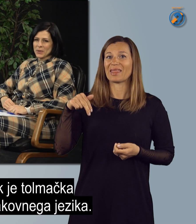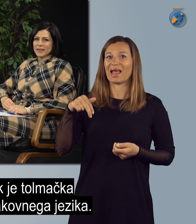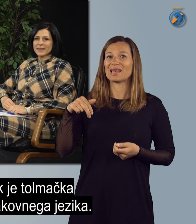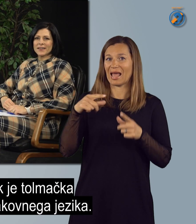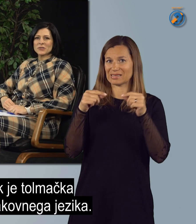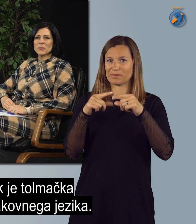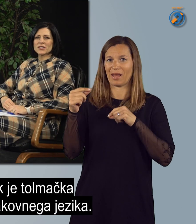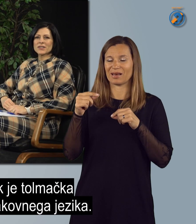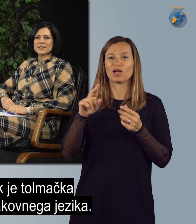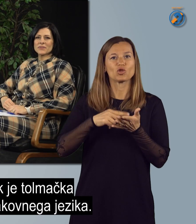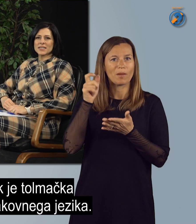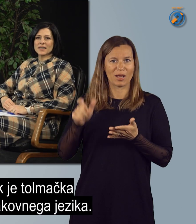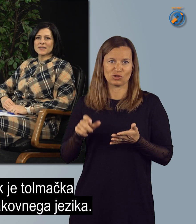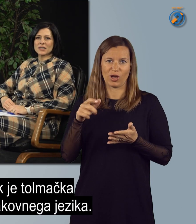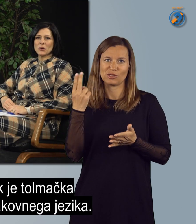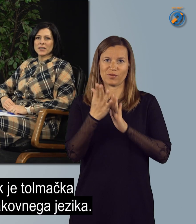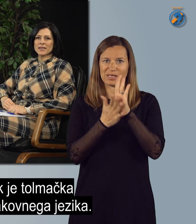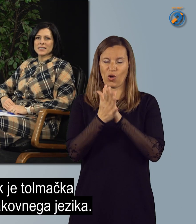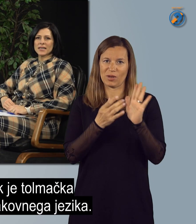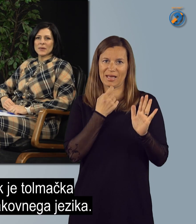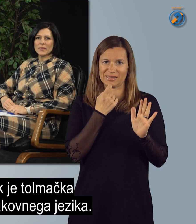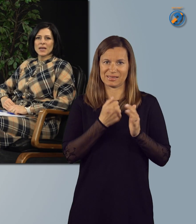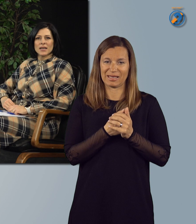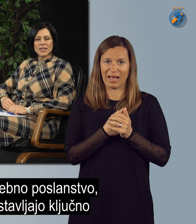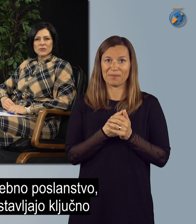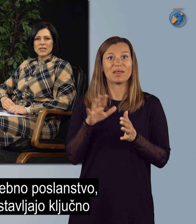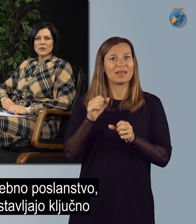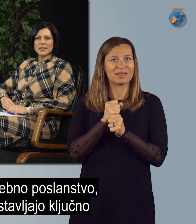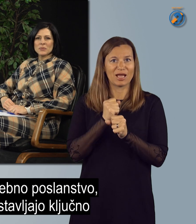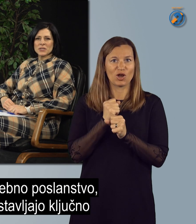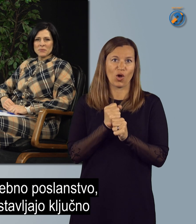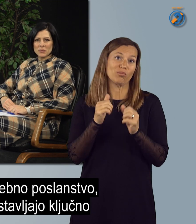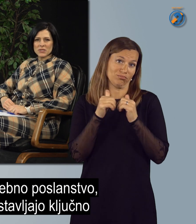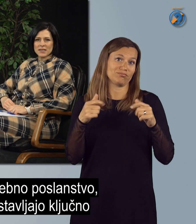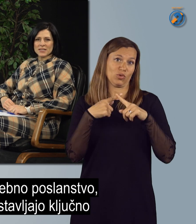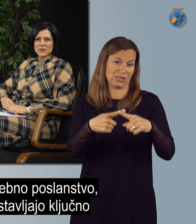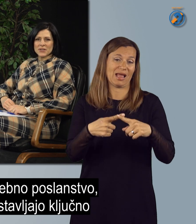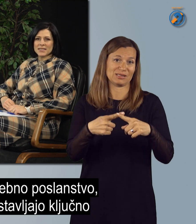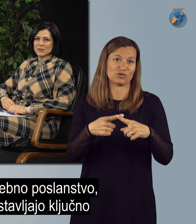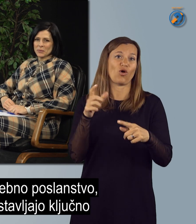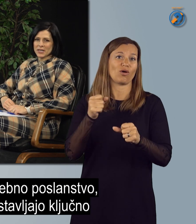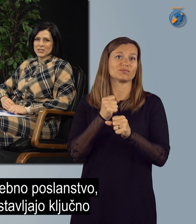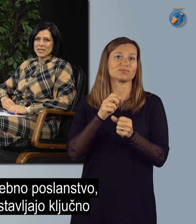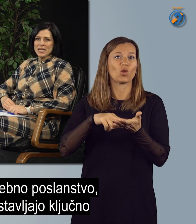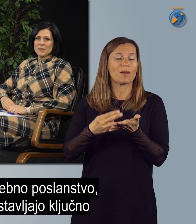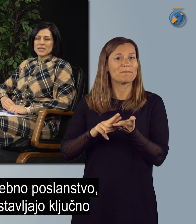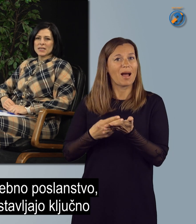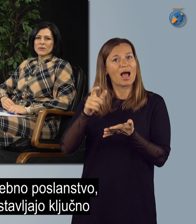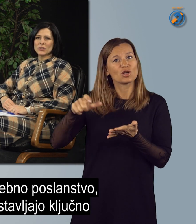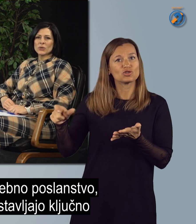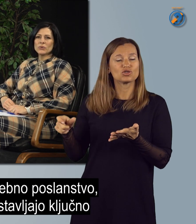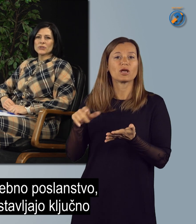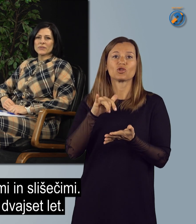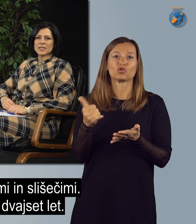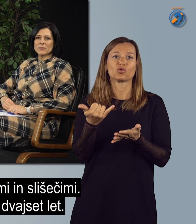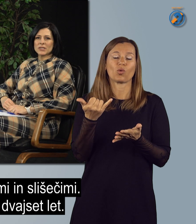Natalija Spark je tolmačka slovenskega znakovnega jezika. Njeno delo je posebno poslanstvo, saj tolmači